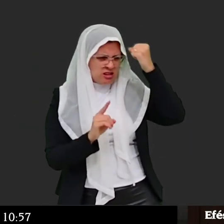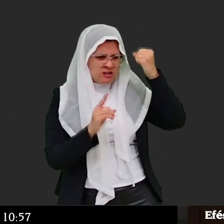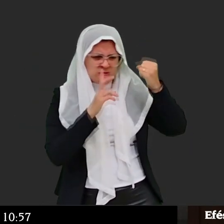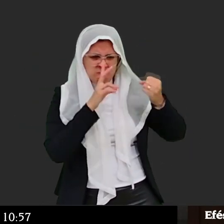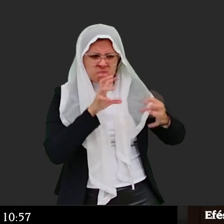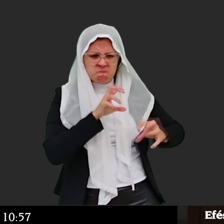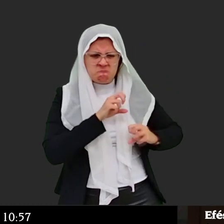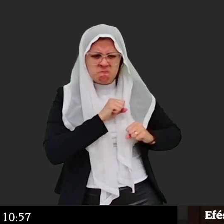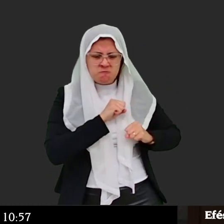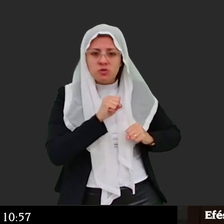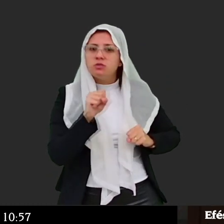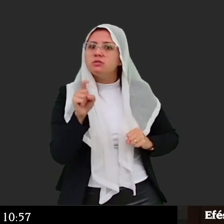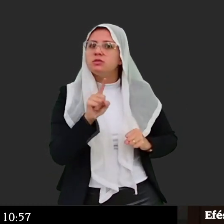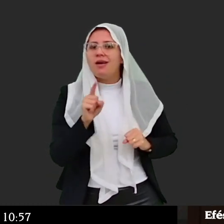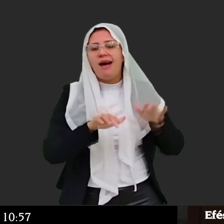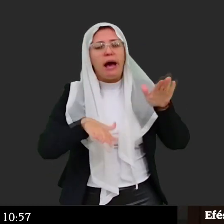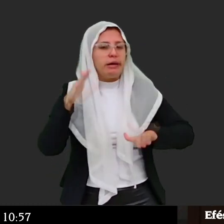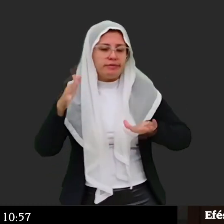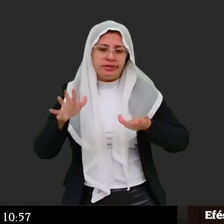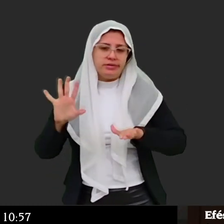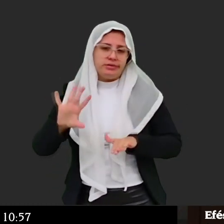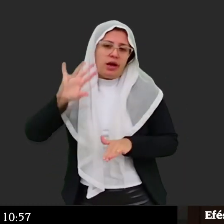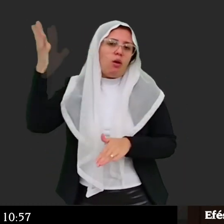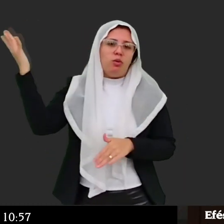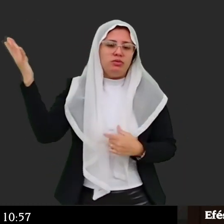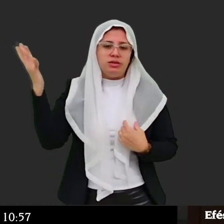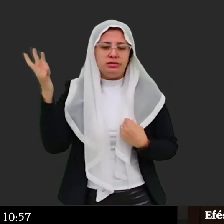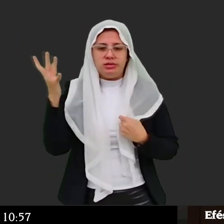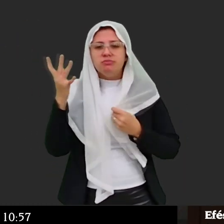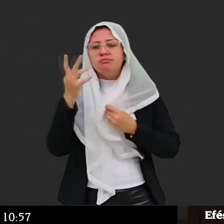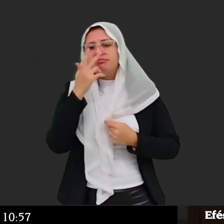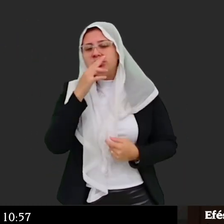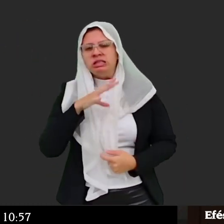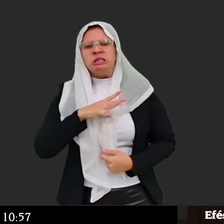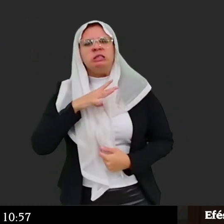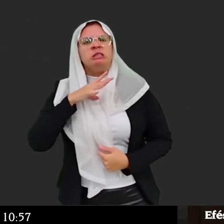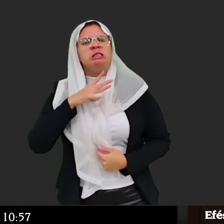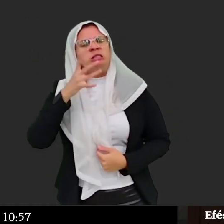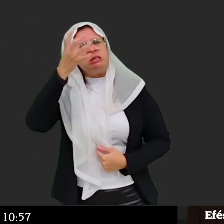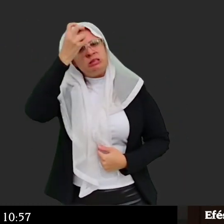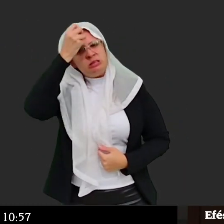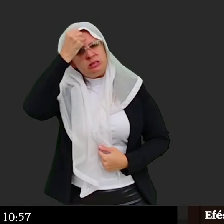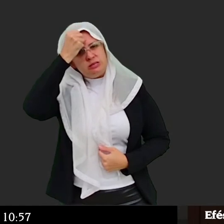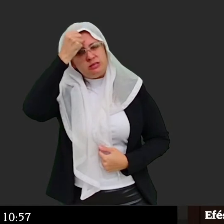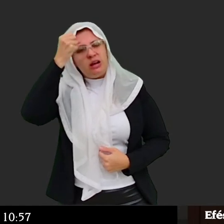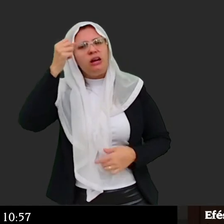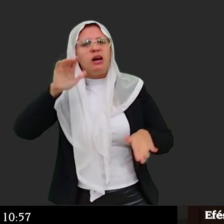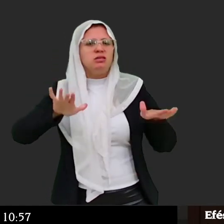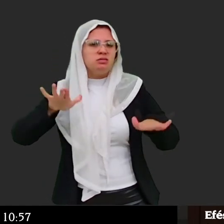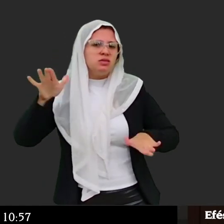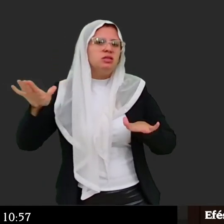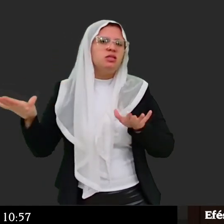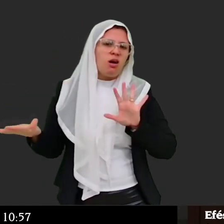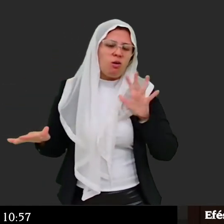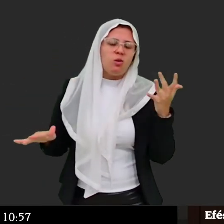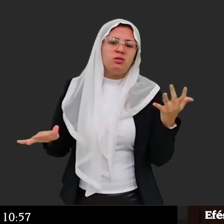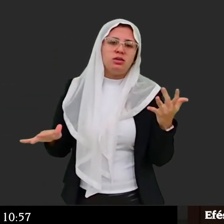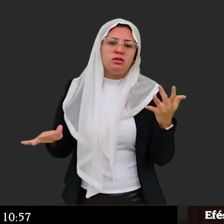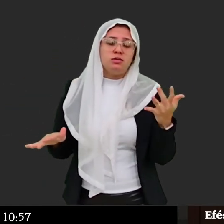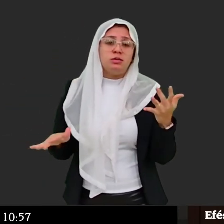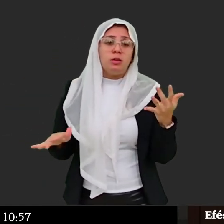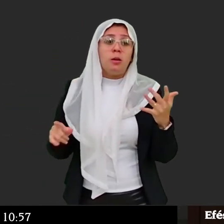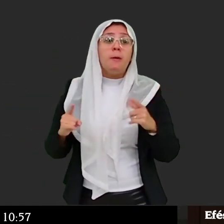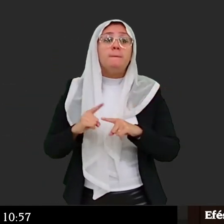pode acontecer, porque pode acontecer ou fazer parte da vida do ser humano, mas ela